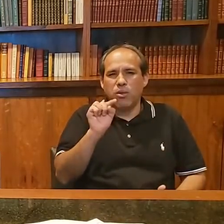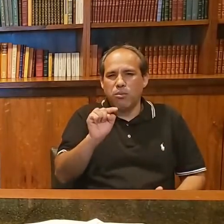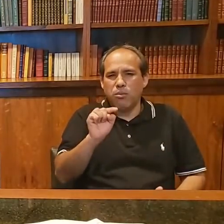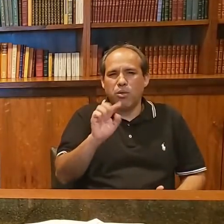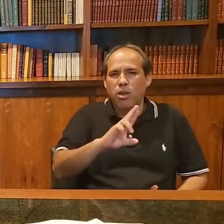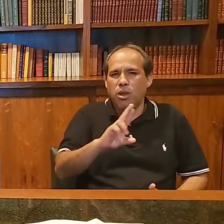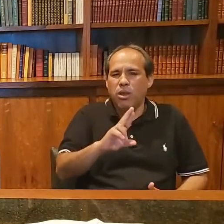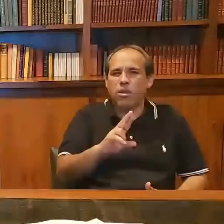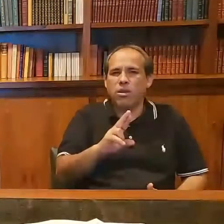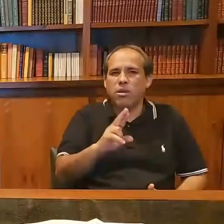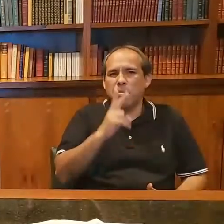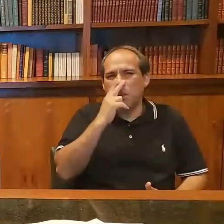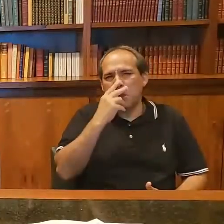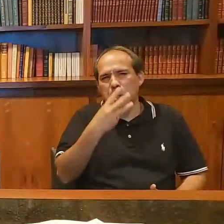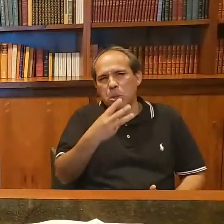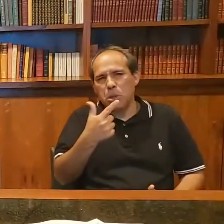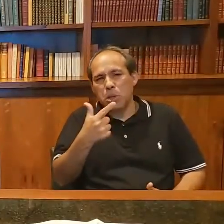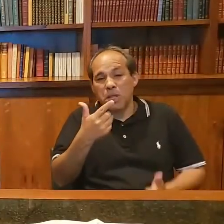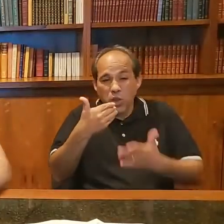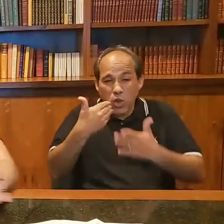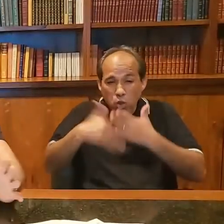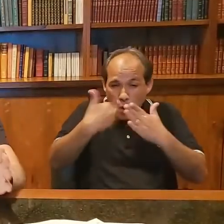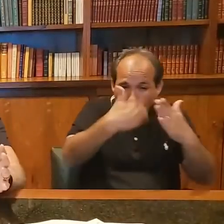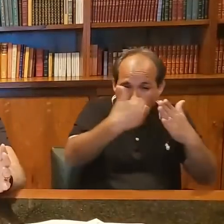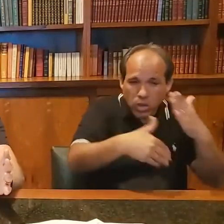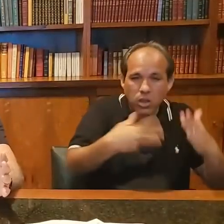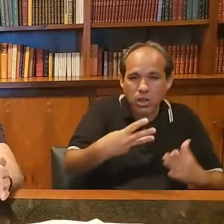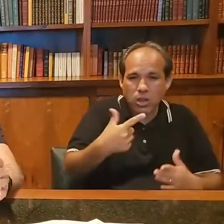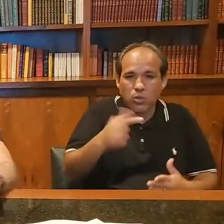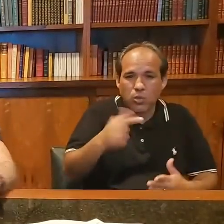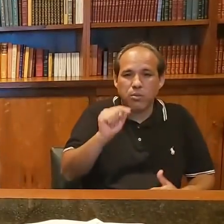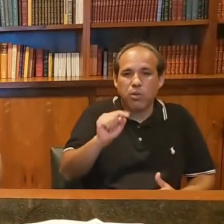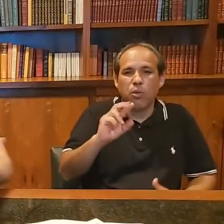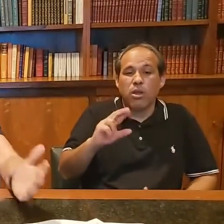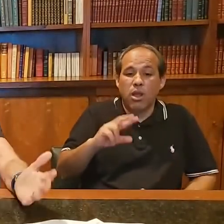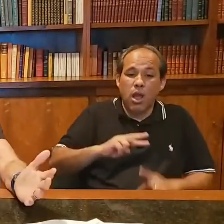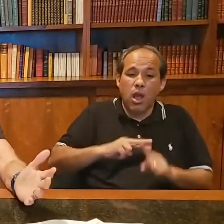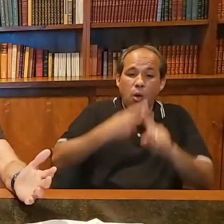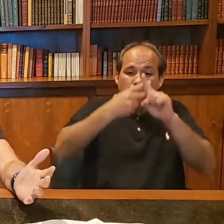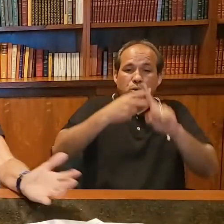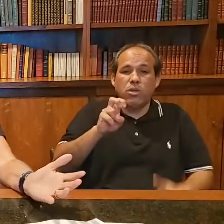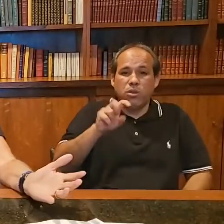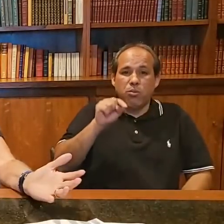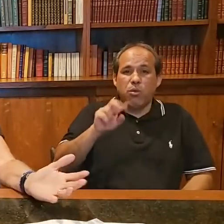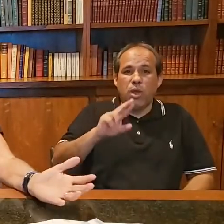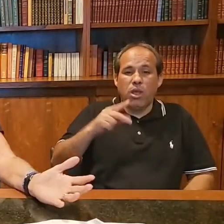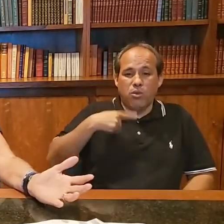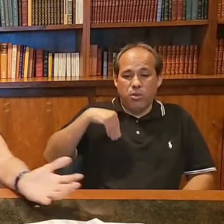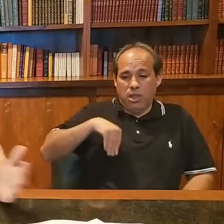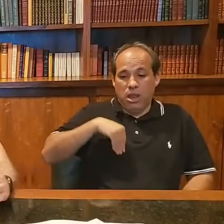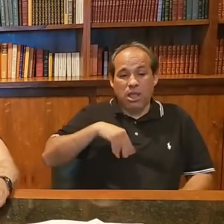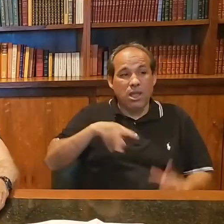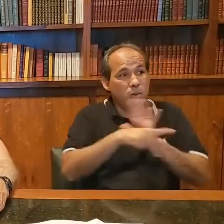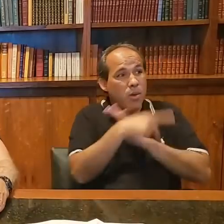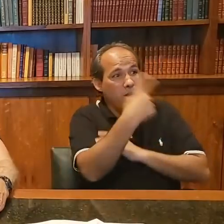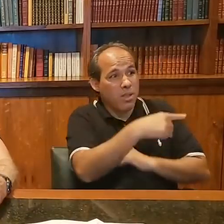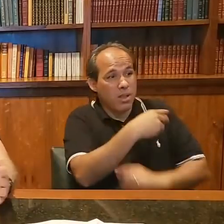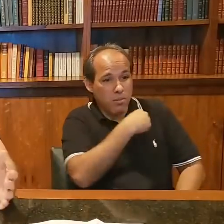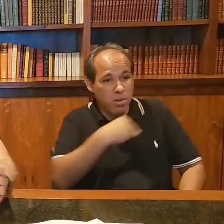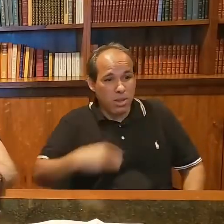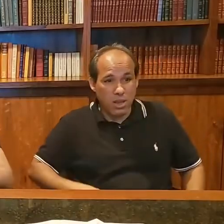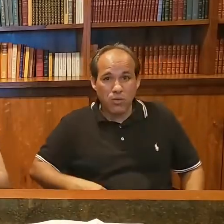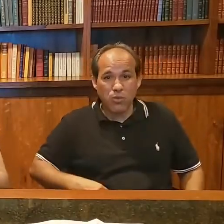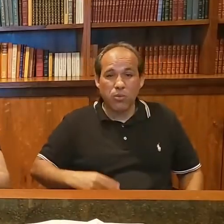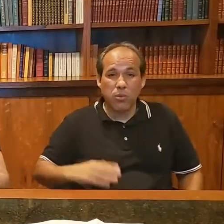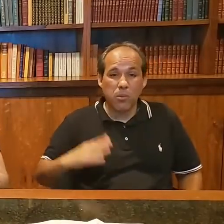uns 32 mil reais. Então aumentou 5 mil reais o meu salário. De ministro militar, aumentou bastante. Tá?